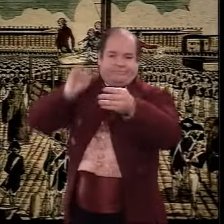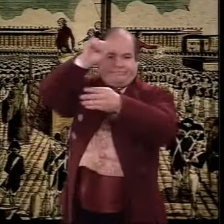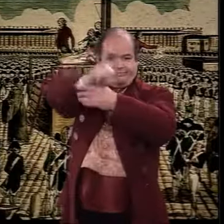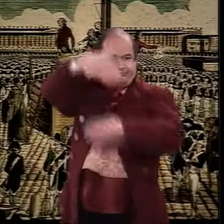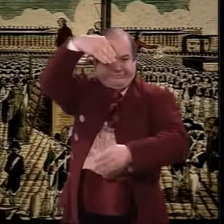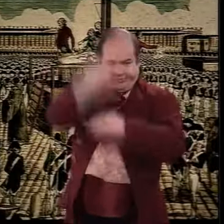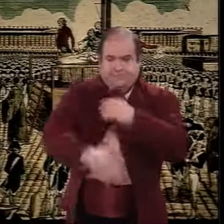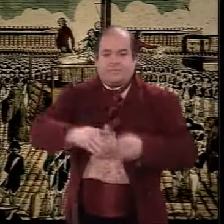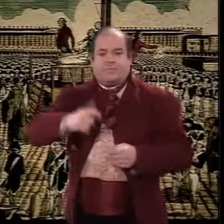l'échafaud.